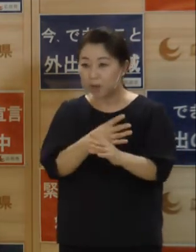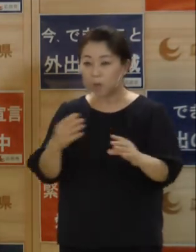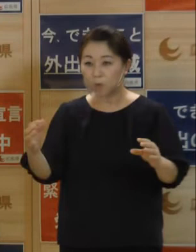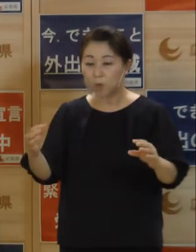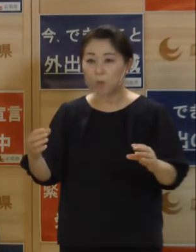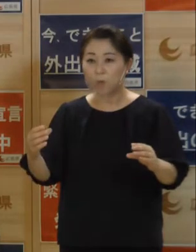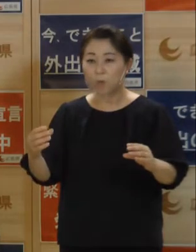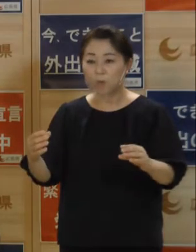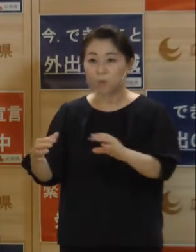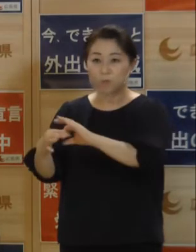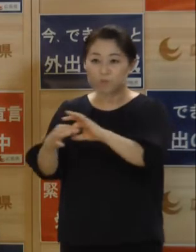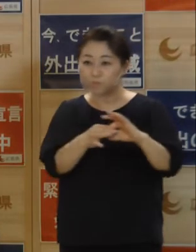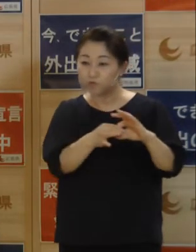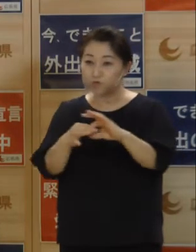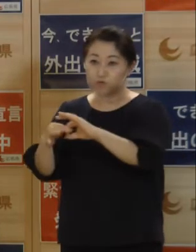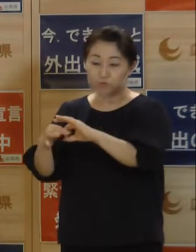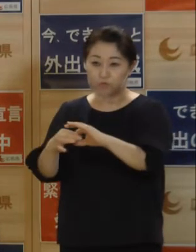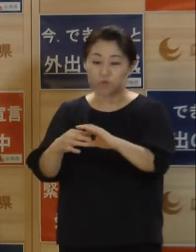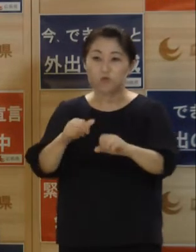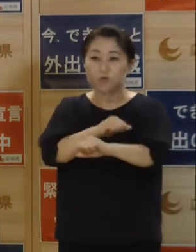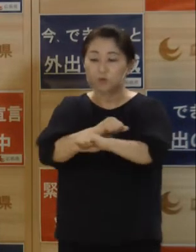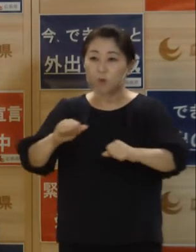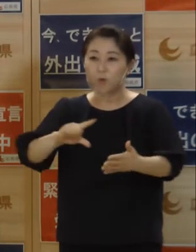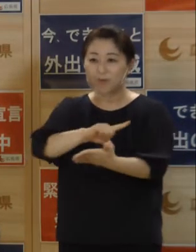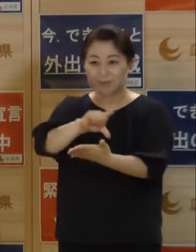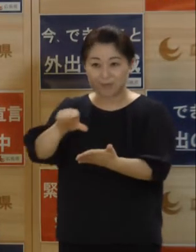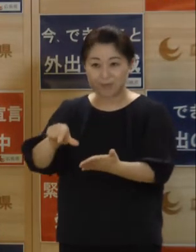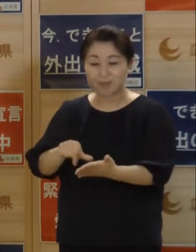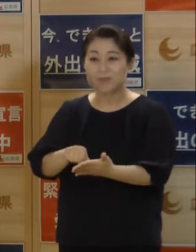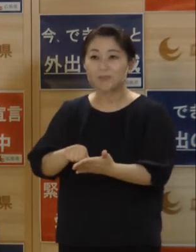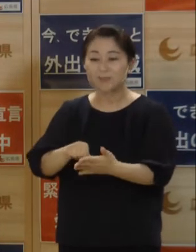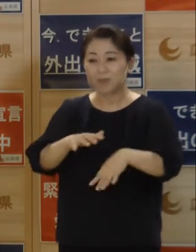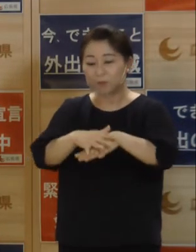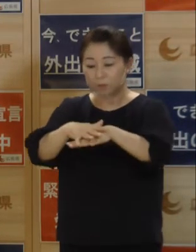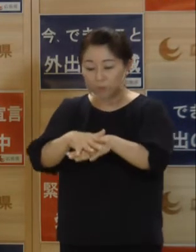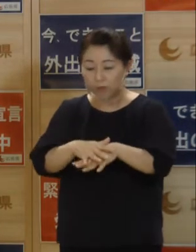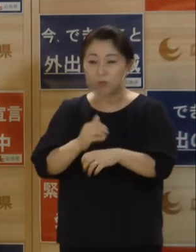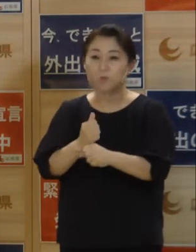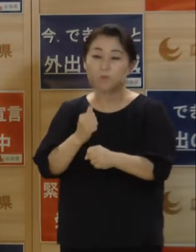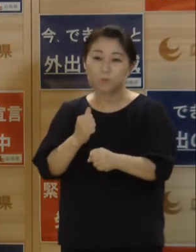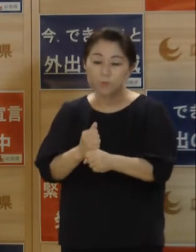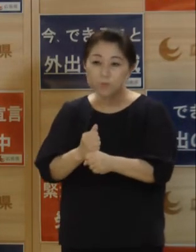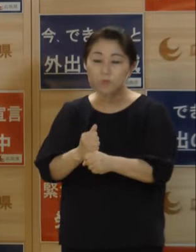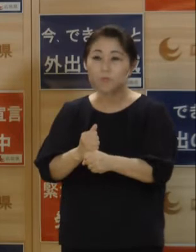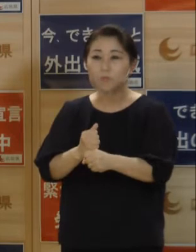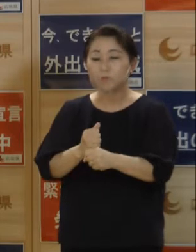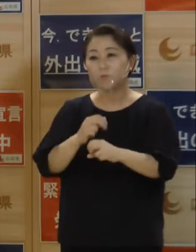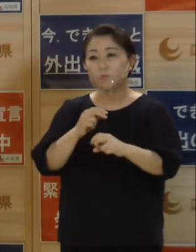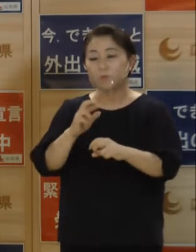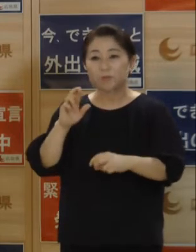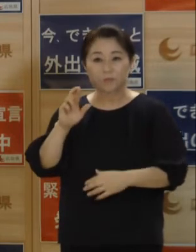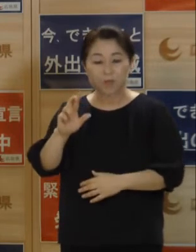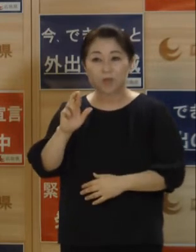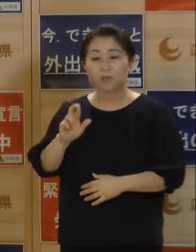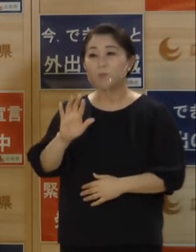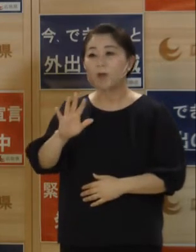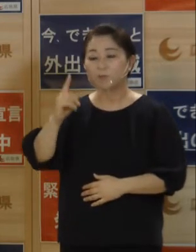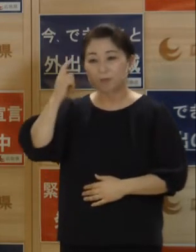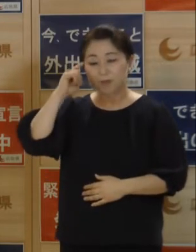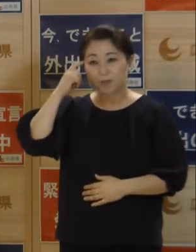を構成する路線でもあるというふうに思っております。あの